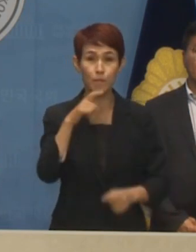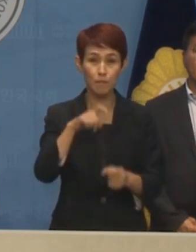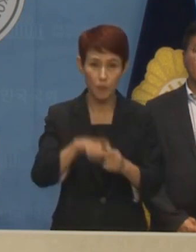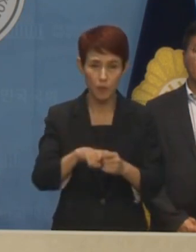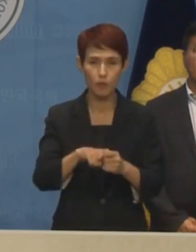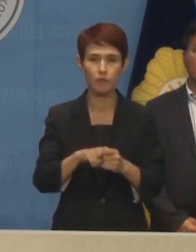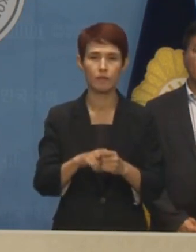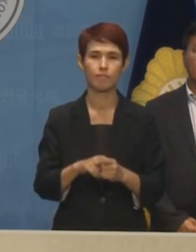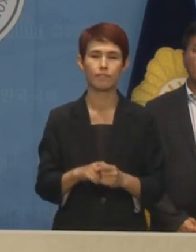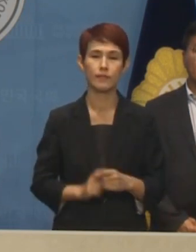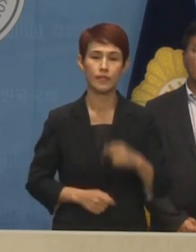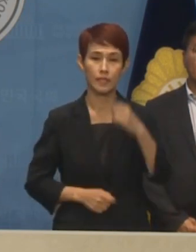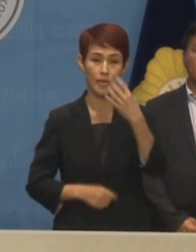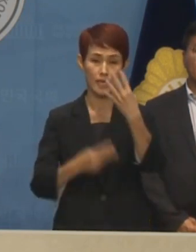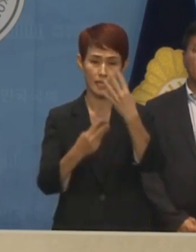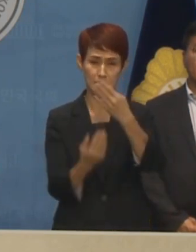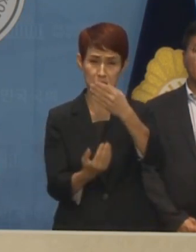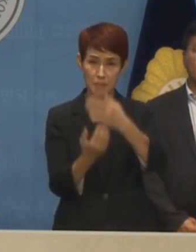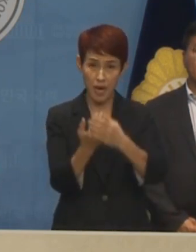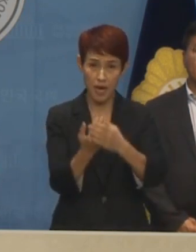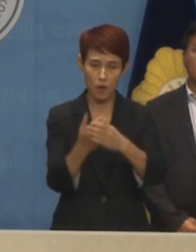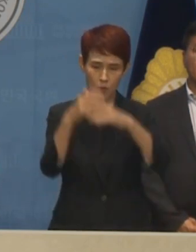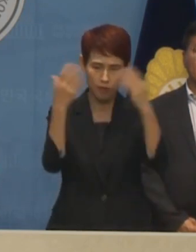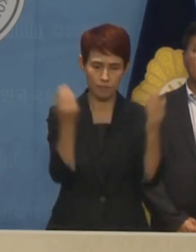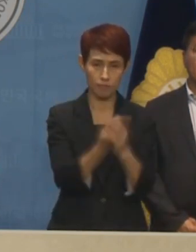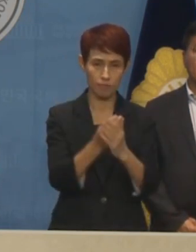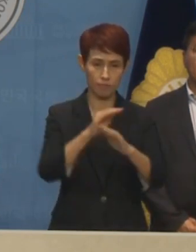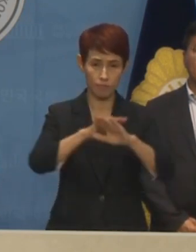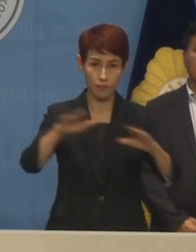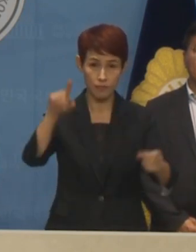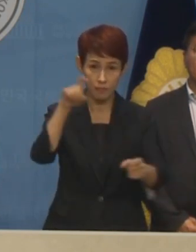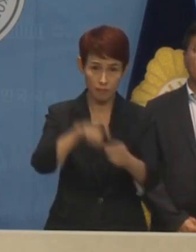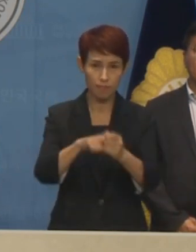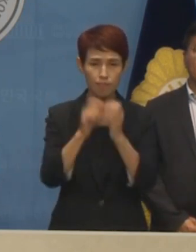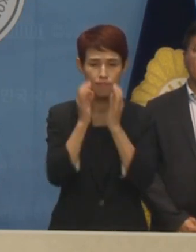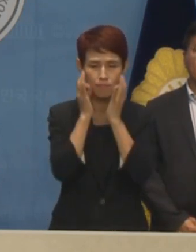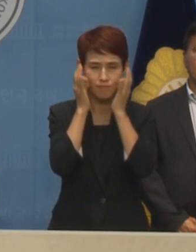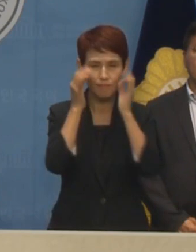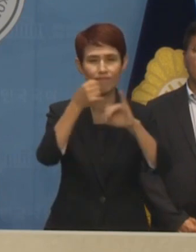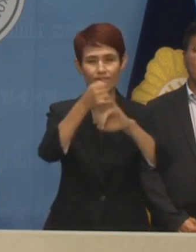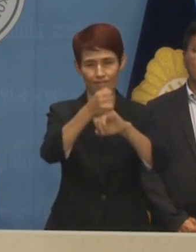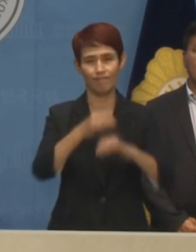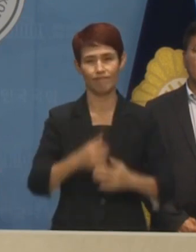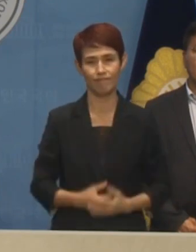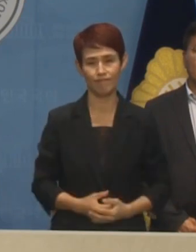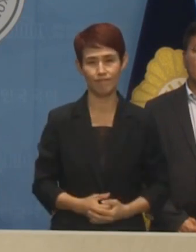4.3이 완전한 해결에 최선을 다하겠습니다.